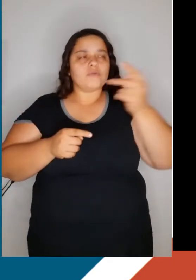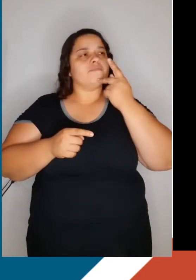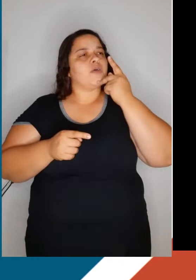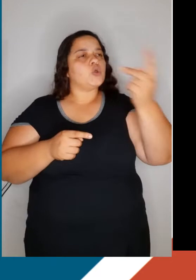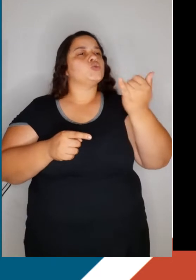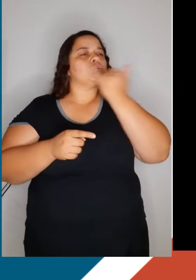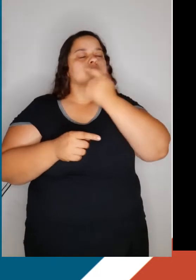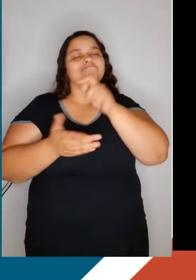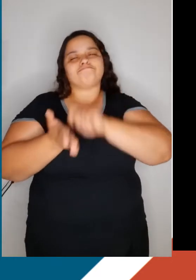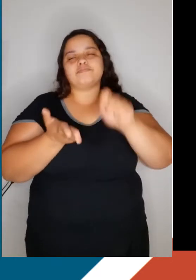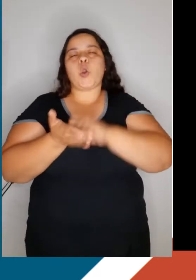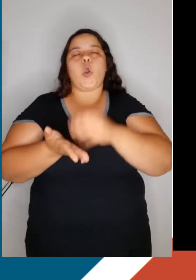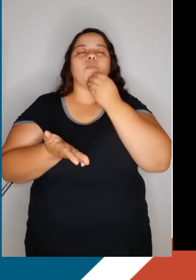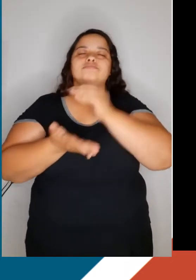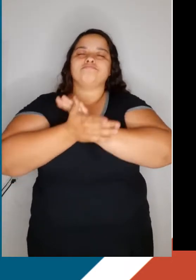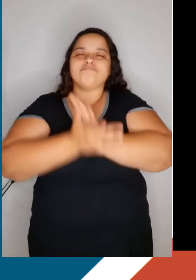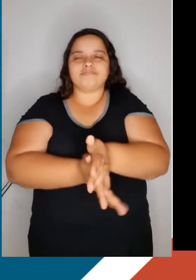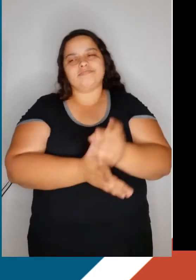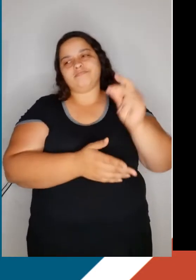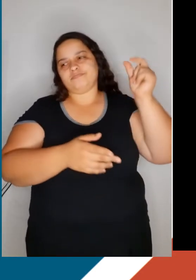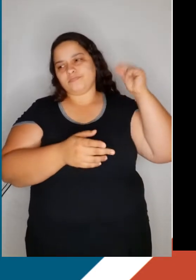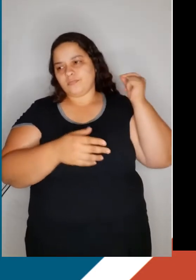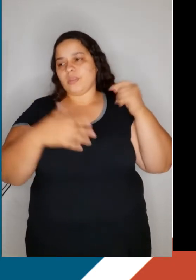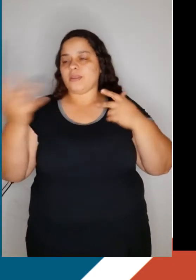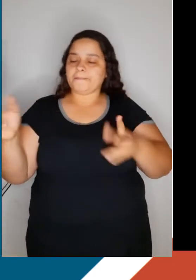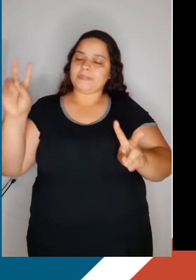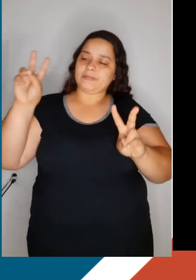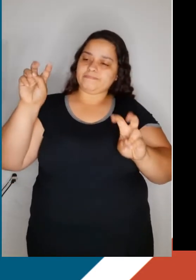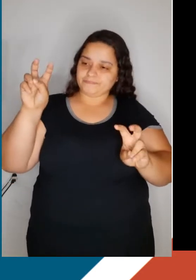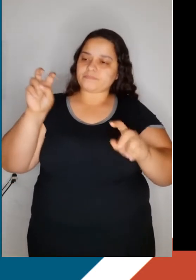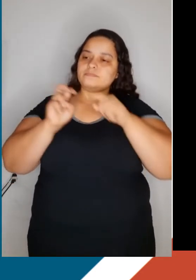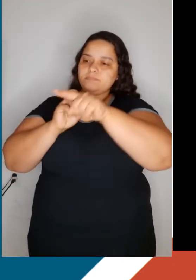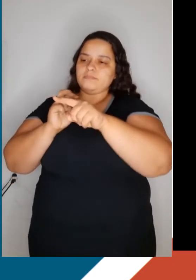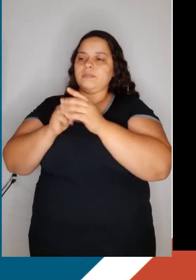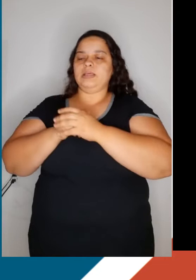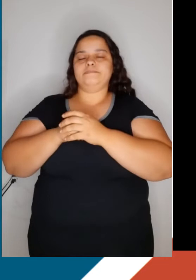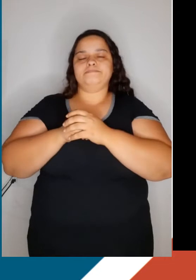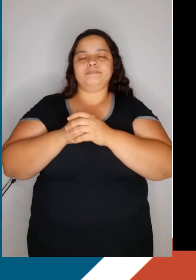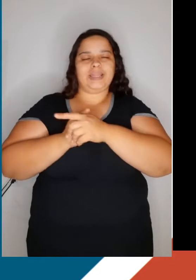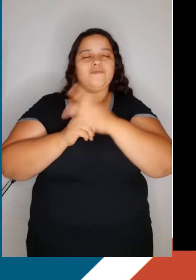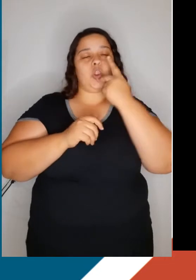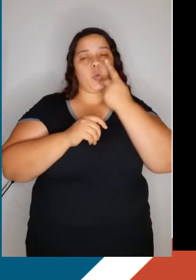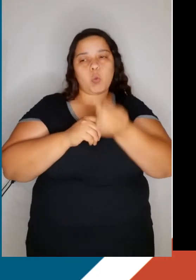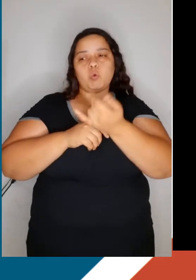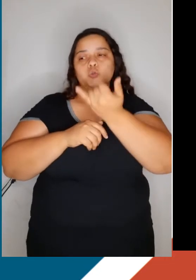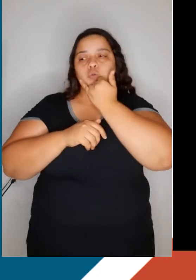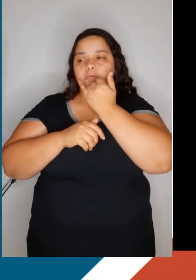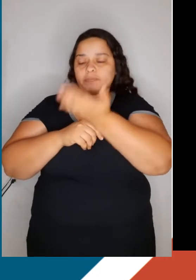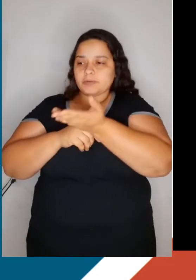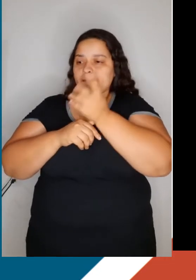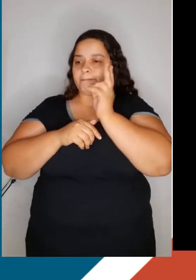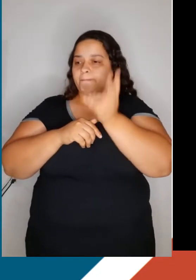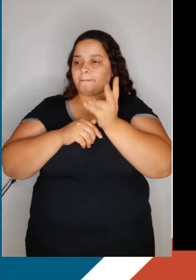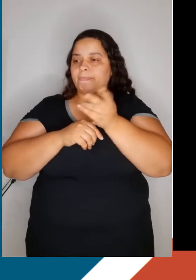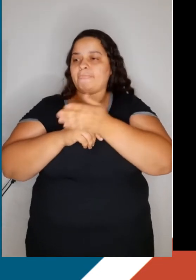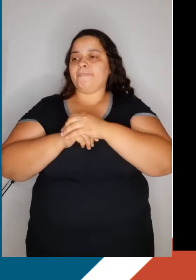Congo. E sobre o reconhecimento do caráter preconceituoso da sua obra, a gente separou aqui um trecho de uma fala do